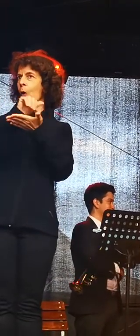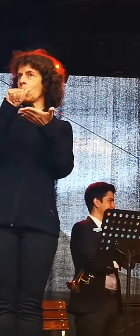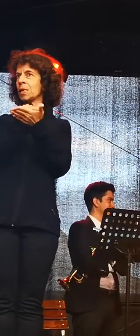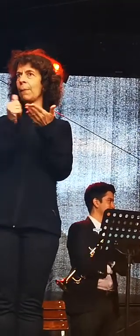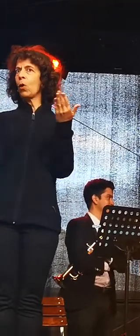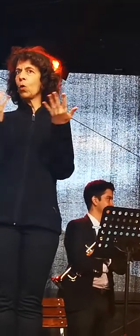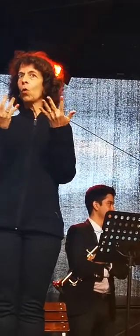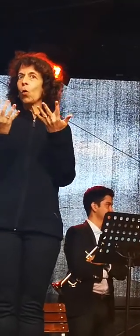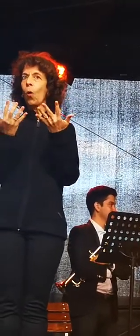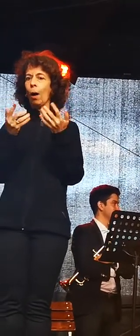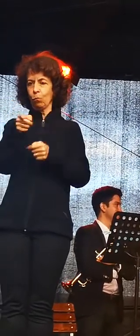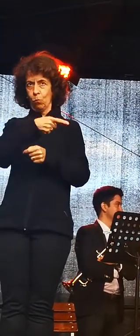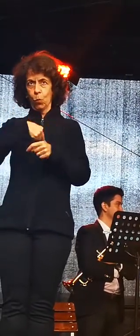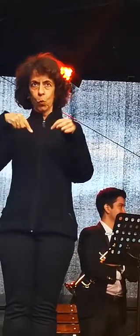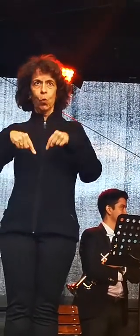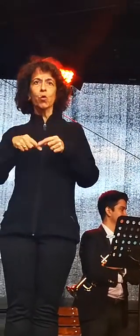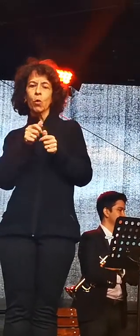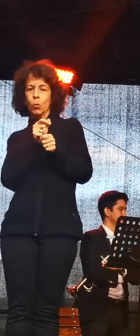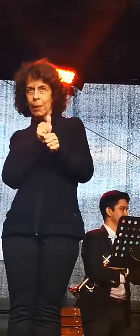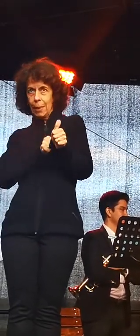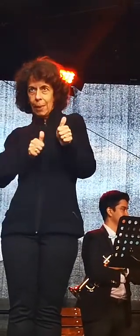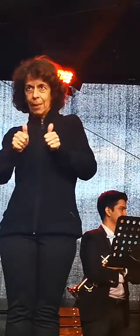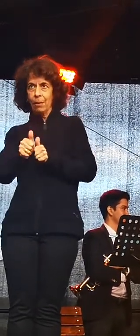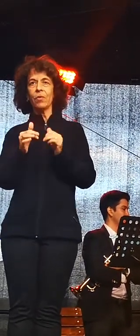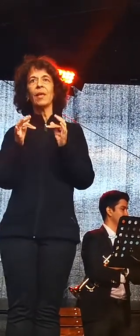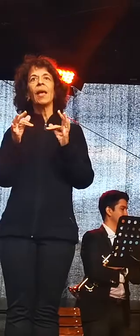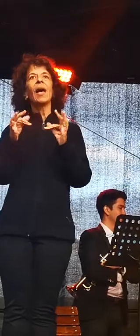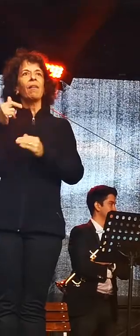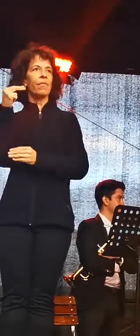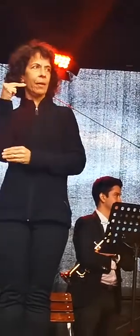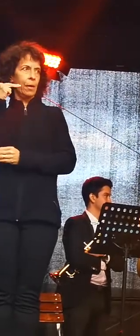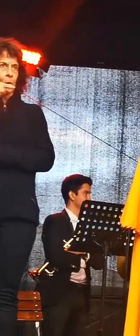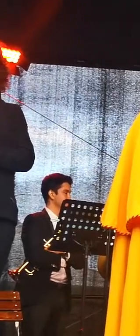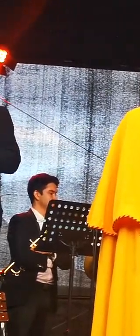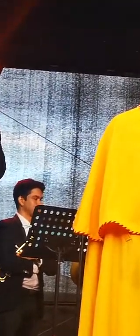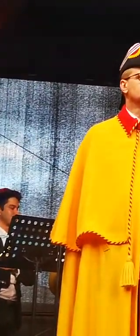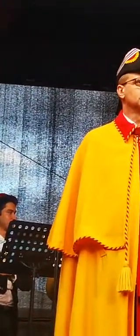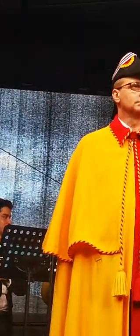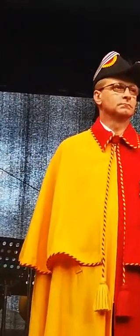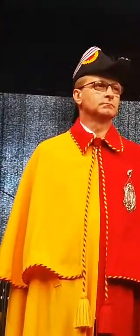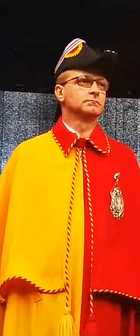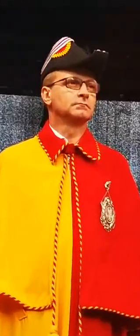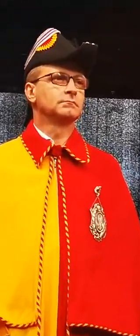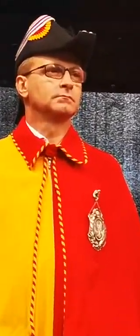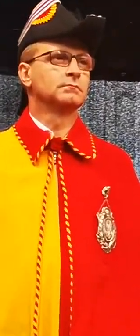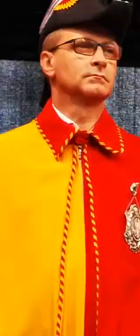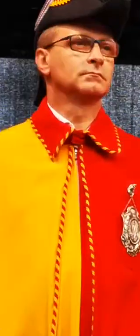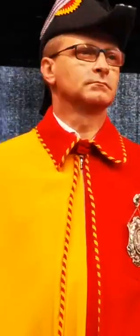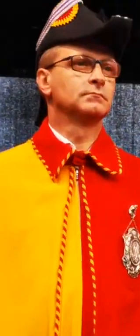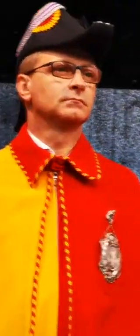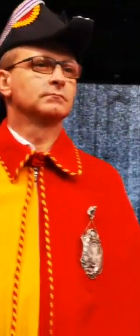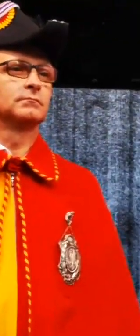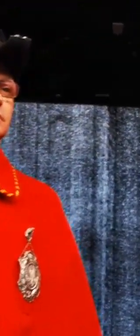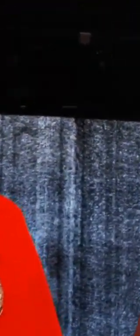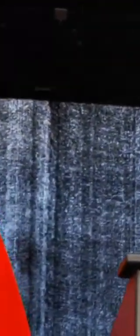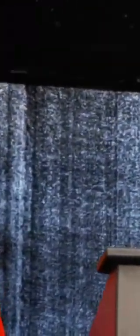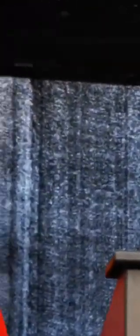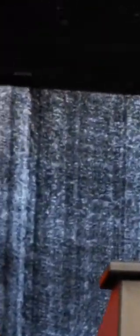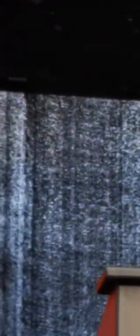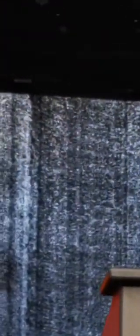les nombreux défis qui sont les nôtres aujourd'hui en termes d'urgence climatique. Préserver la qualité de nos ressources, les